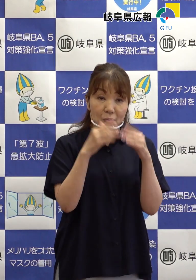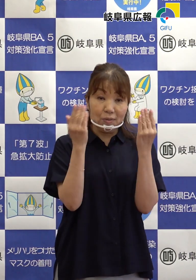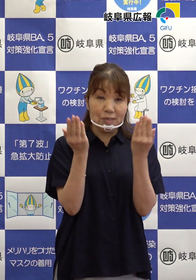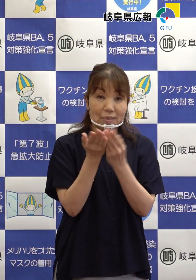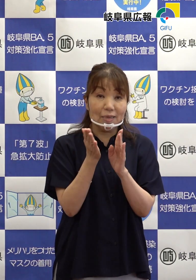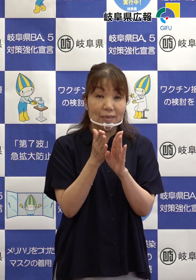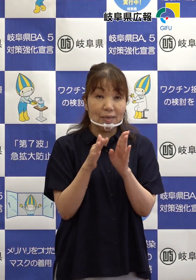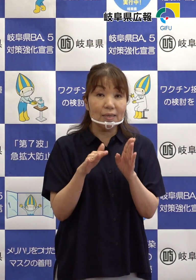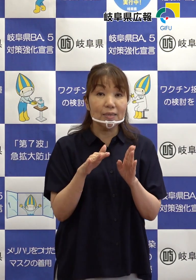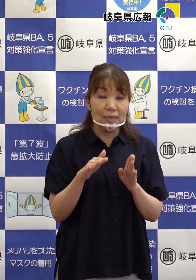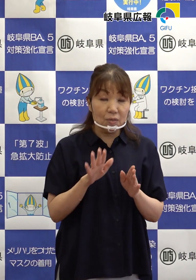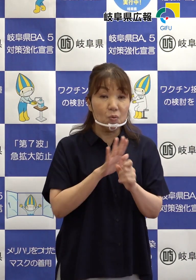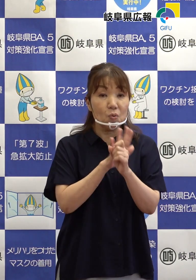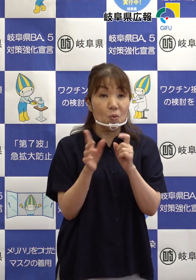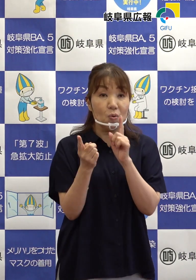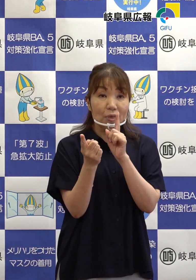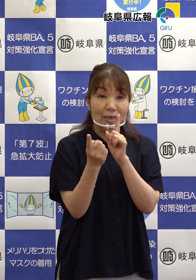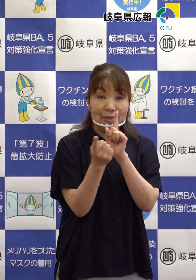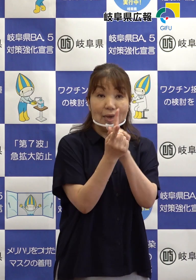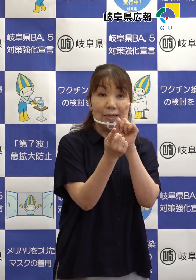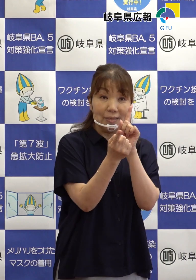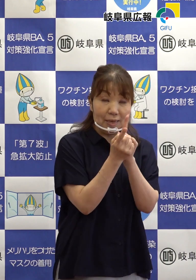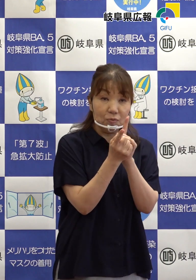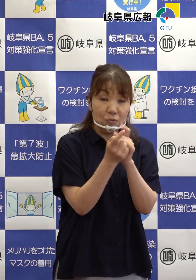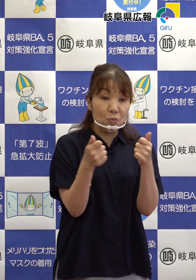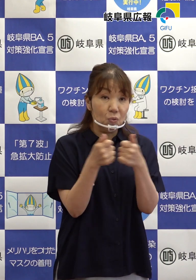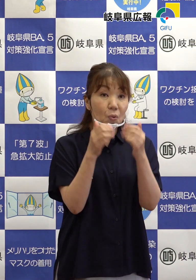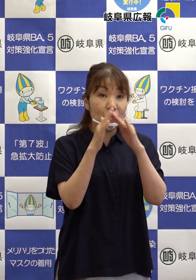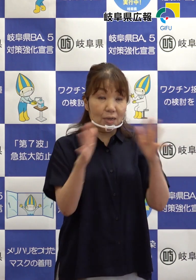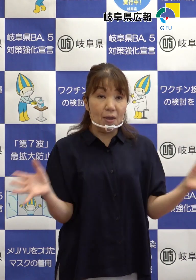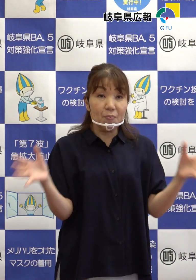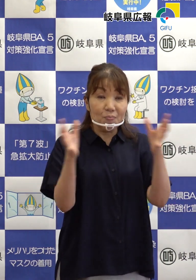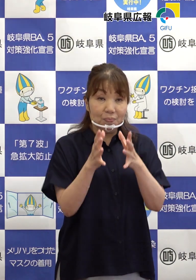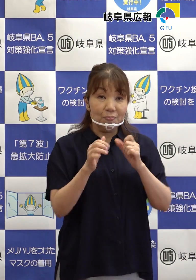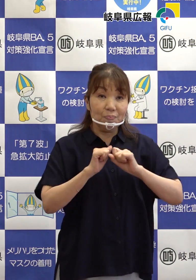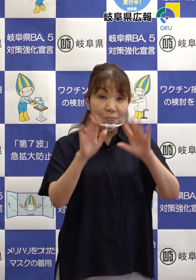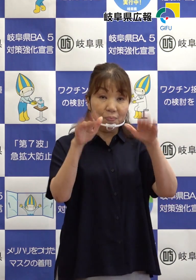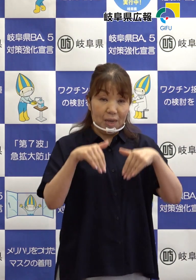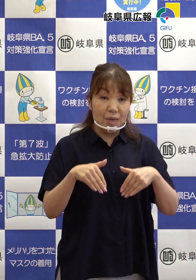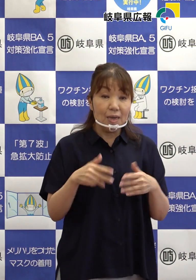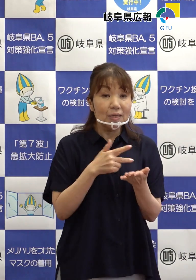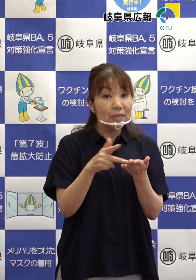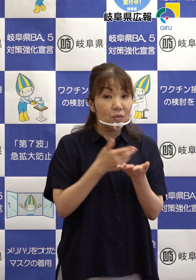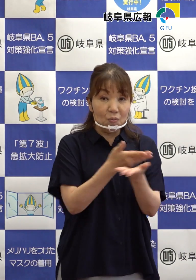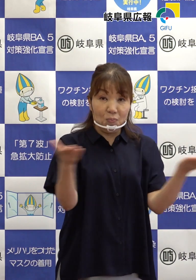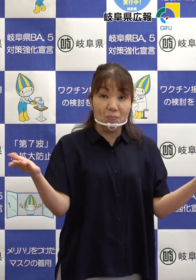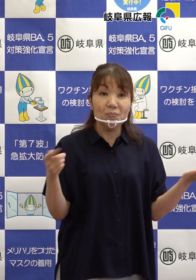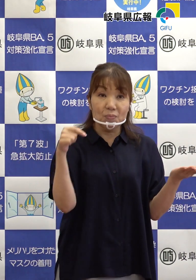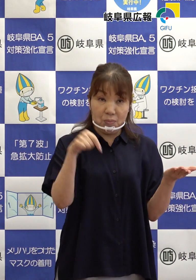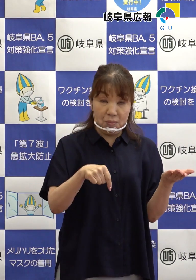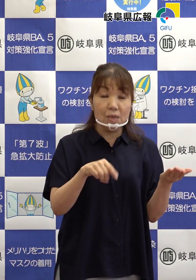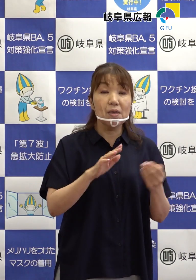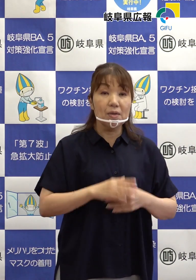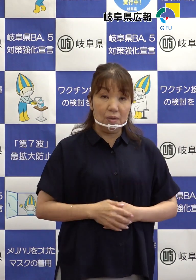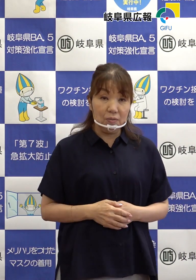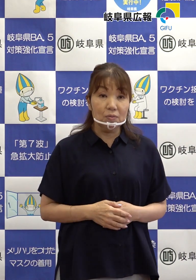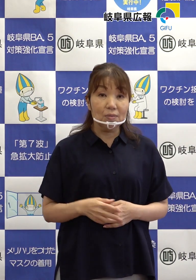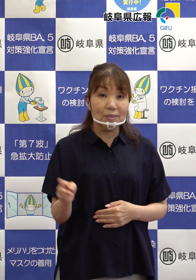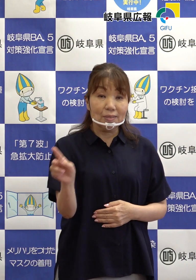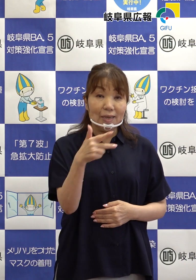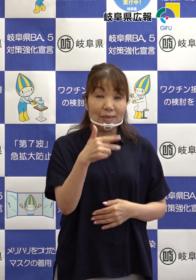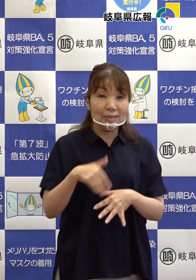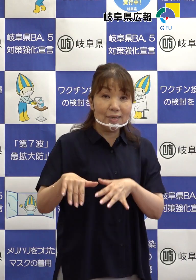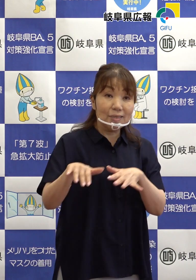なこんな対策の協議会を合同でやらせていただきまして8手元にお配りしておりますけれども第